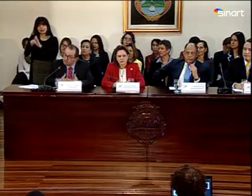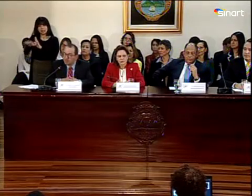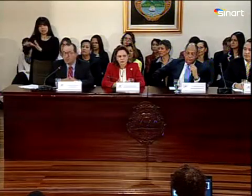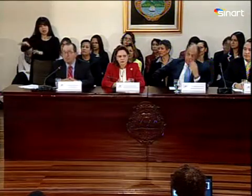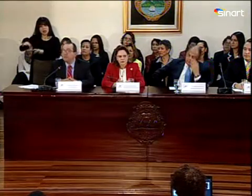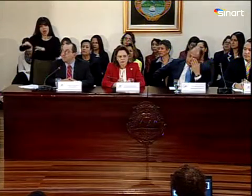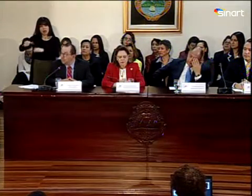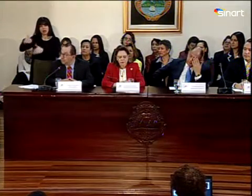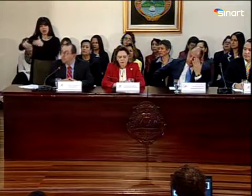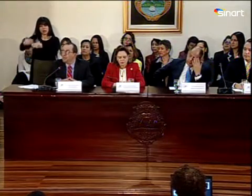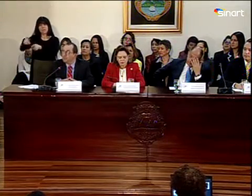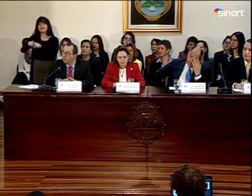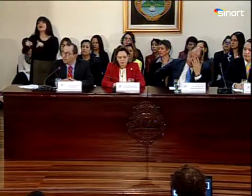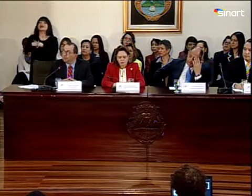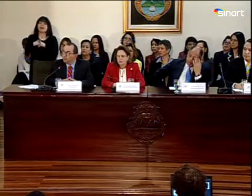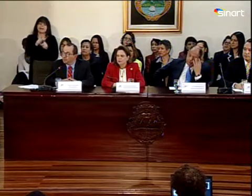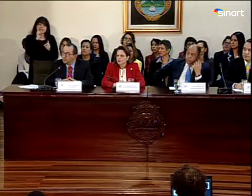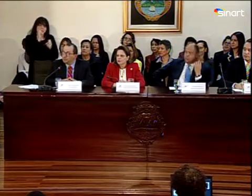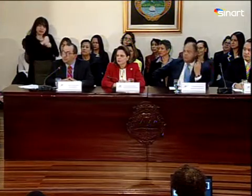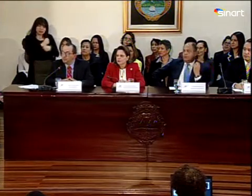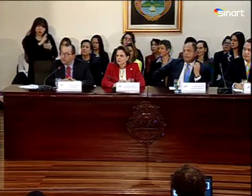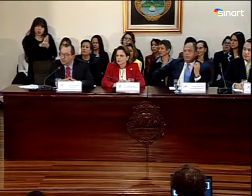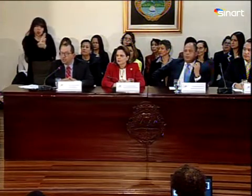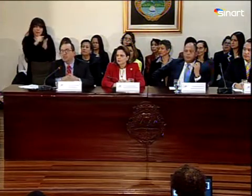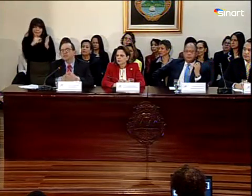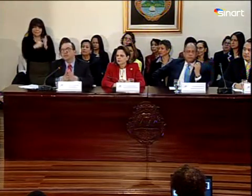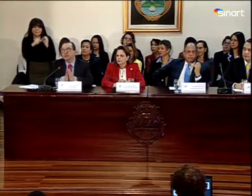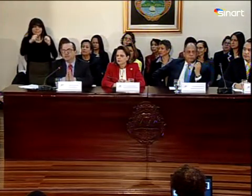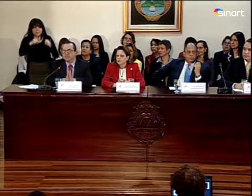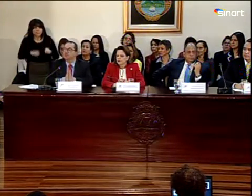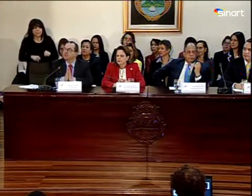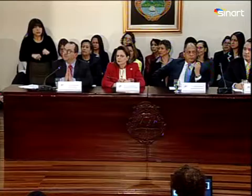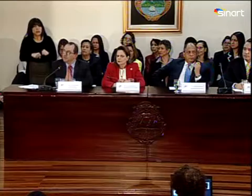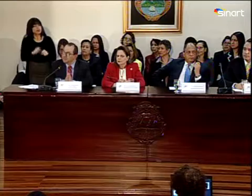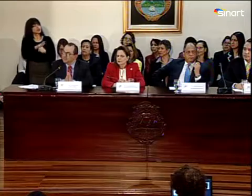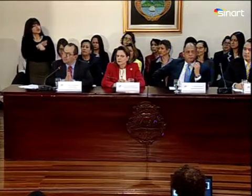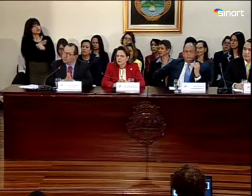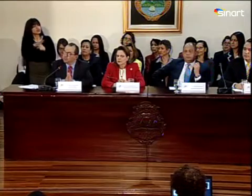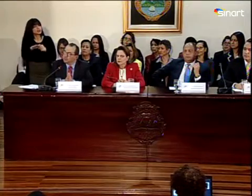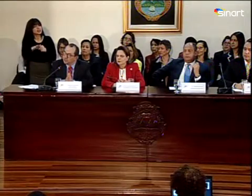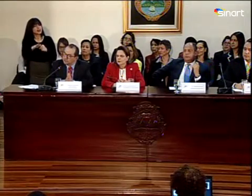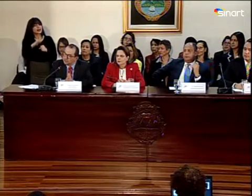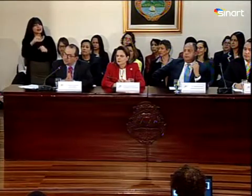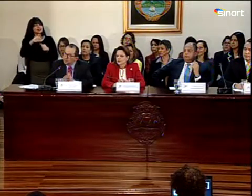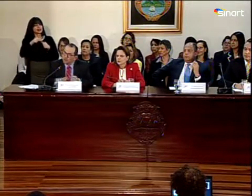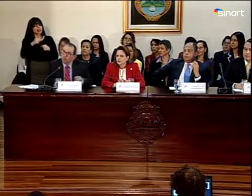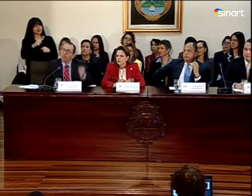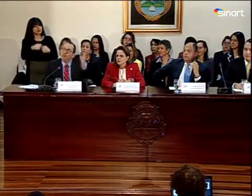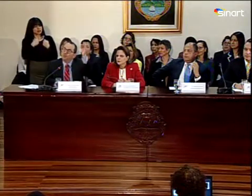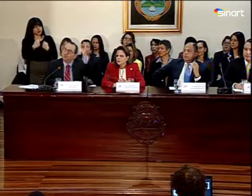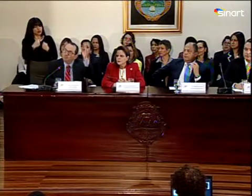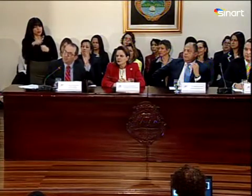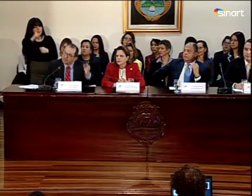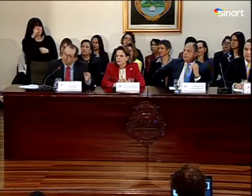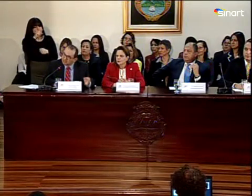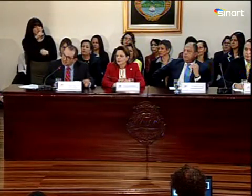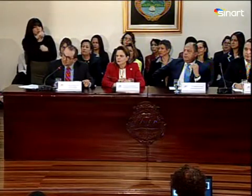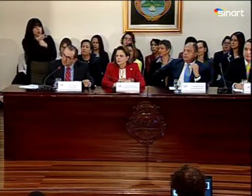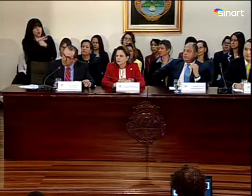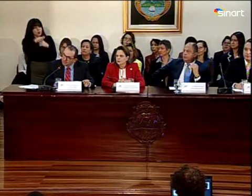actuara, pero también para elaborar un documento que pudiera ser lo suficientemente consistente como para cumplir